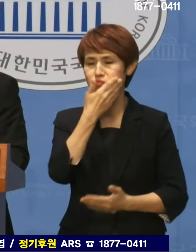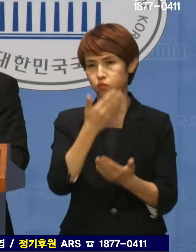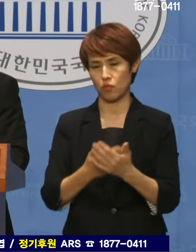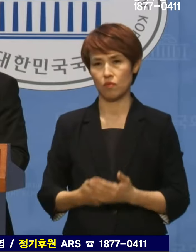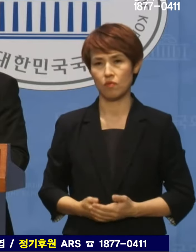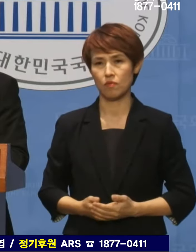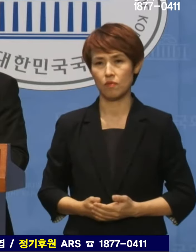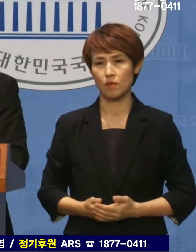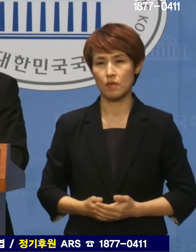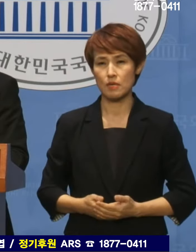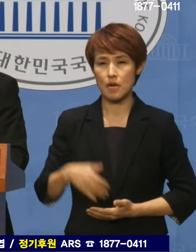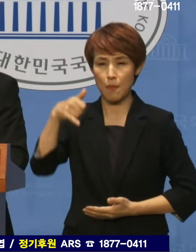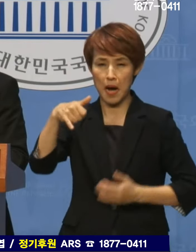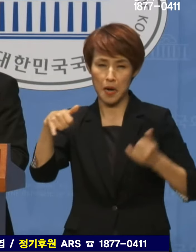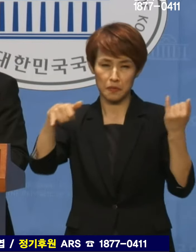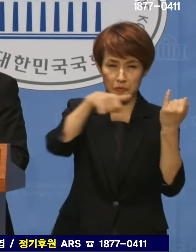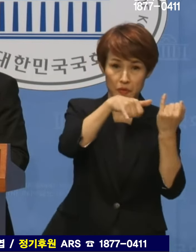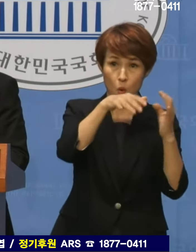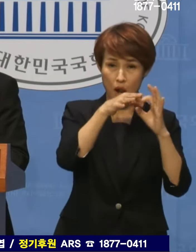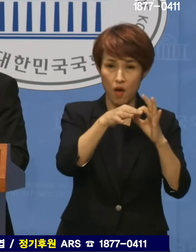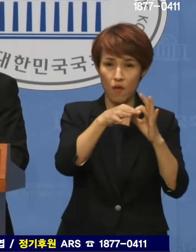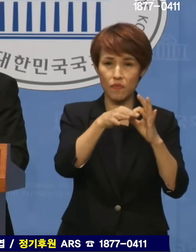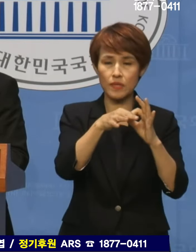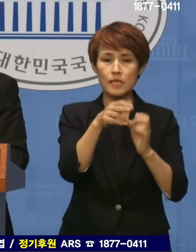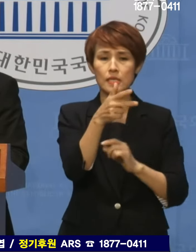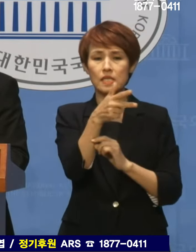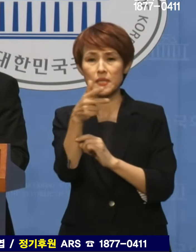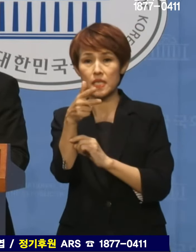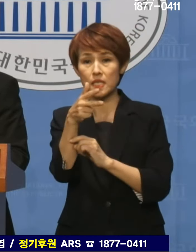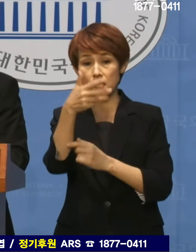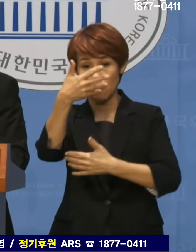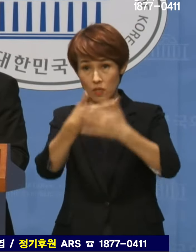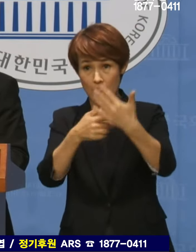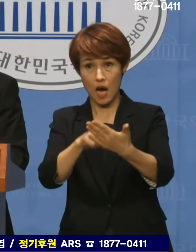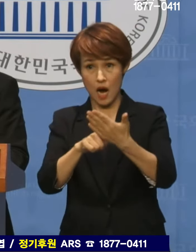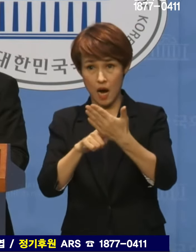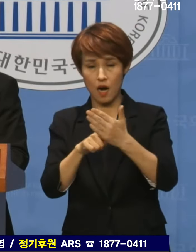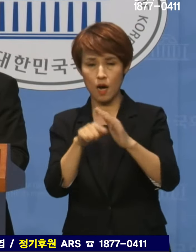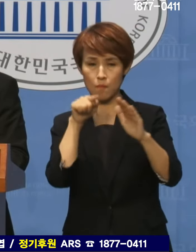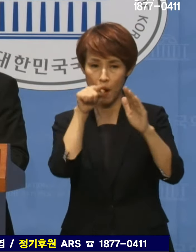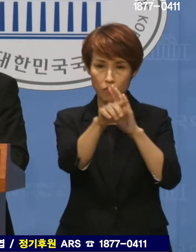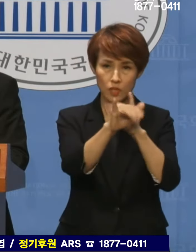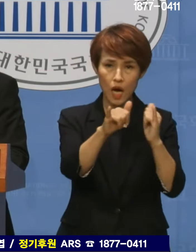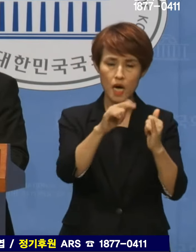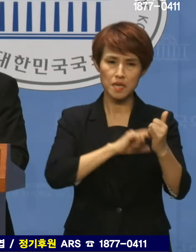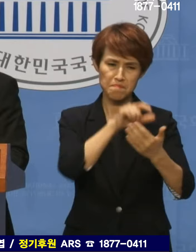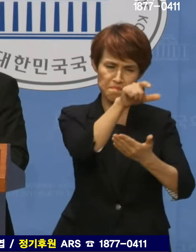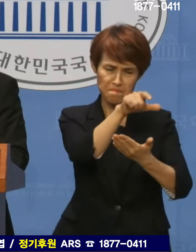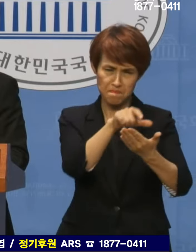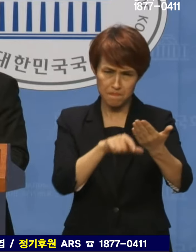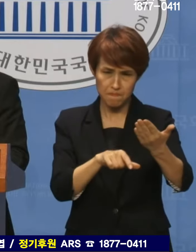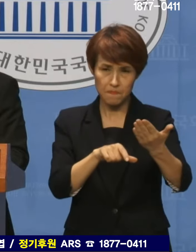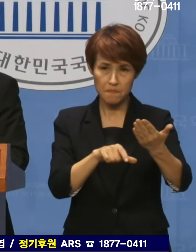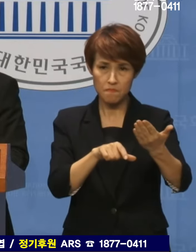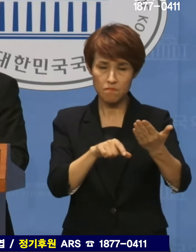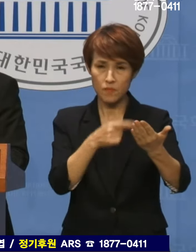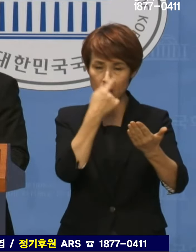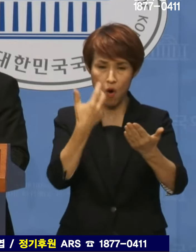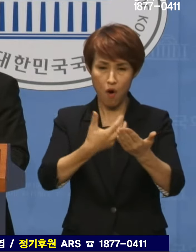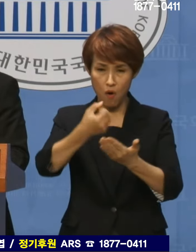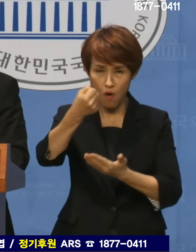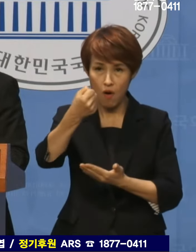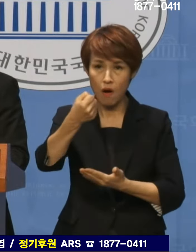디올백 수수 의혹과 관련해 김건희 여사 사무실 CCTV 영상, 방문자 명단 등 기초적 물증도 확보하지 않은